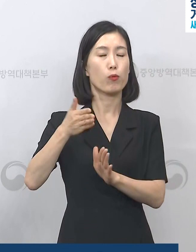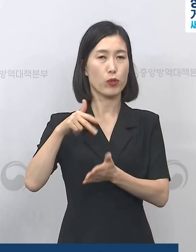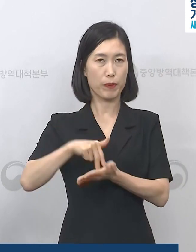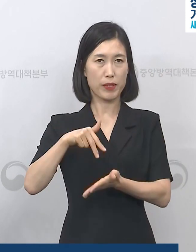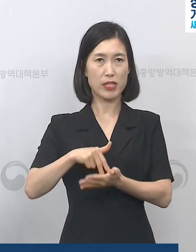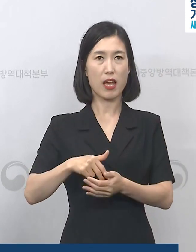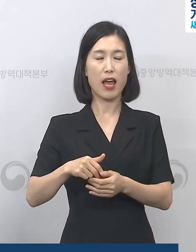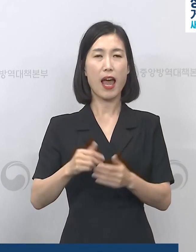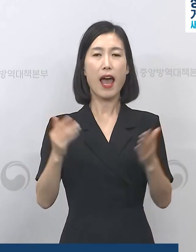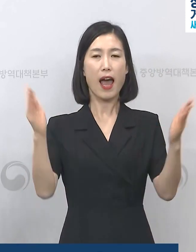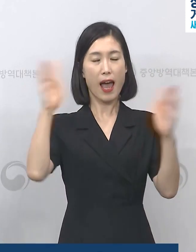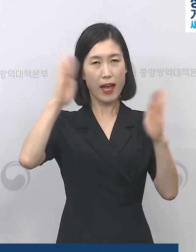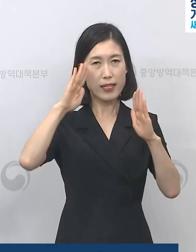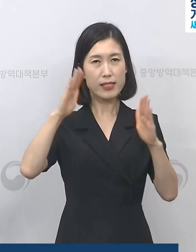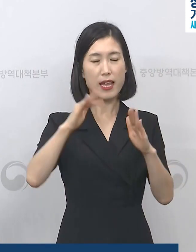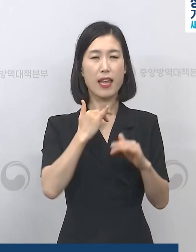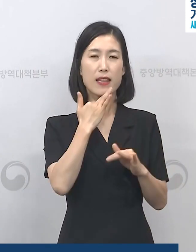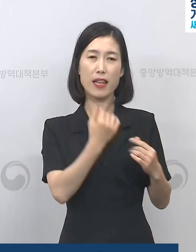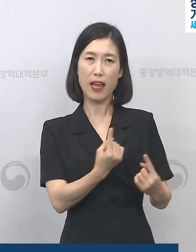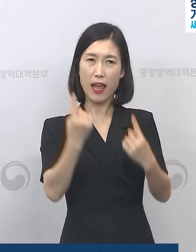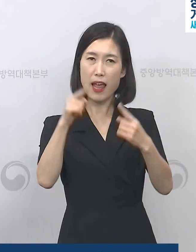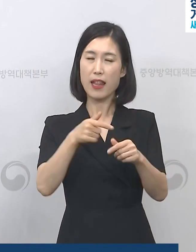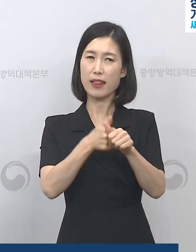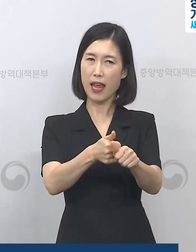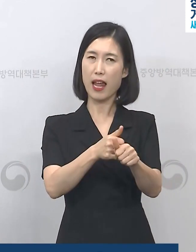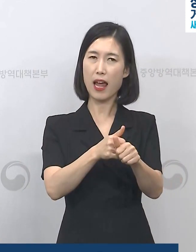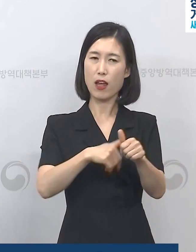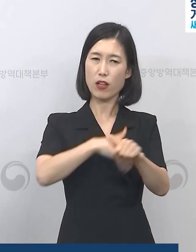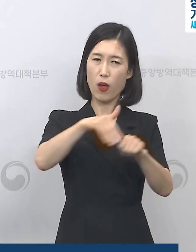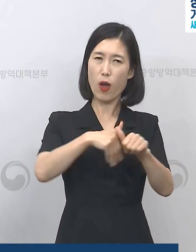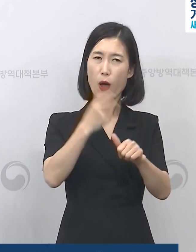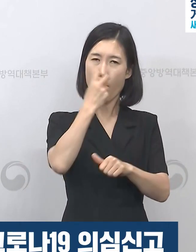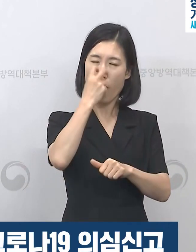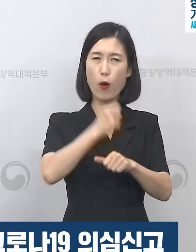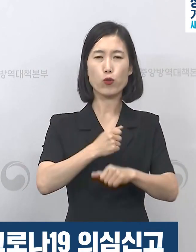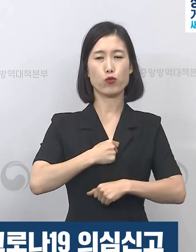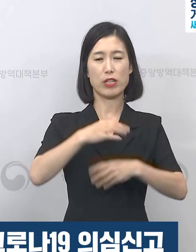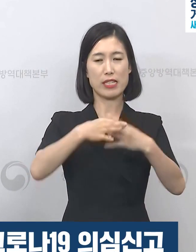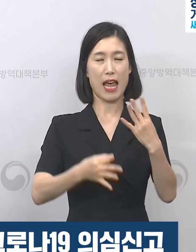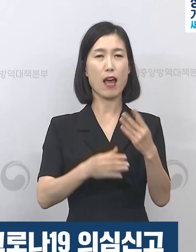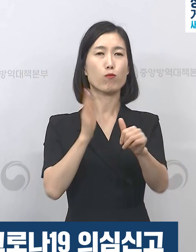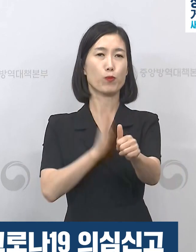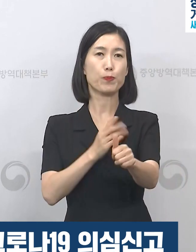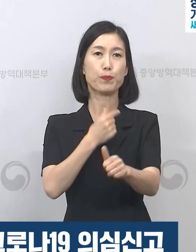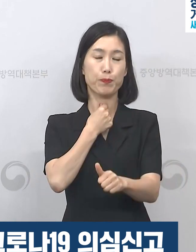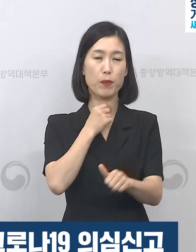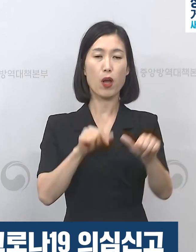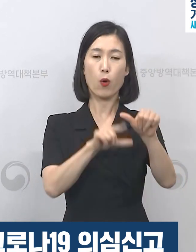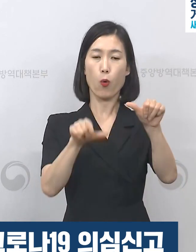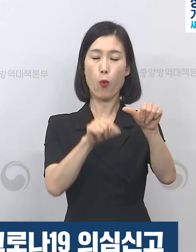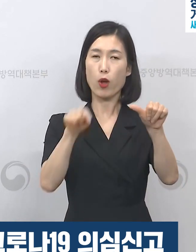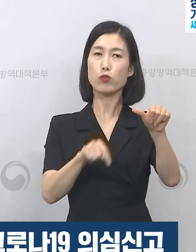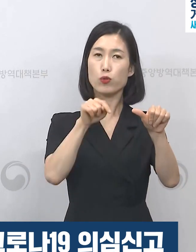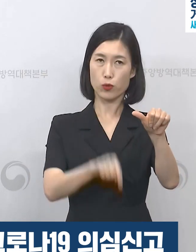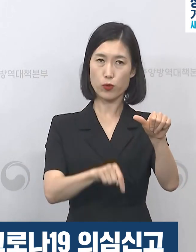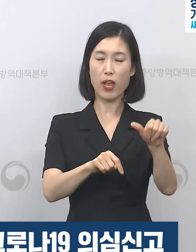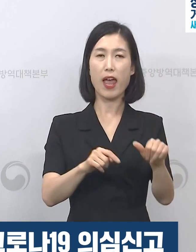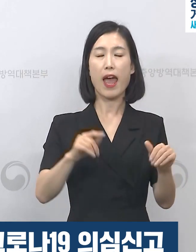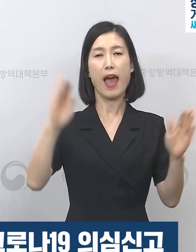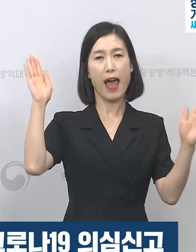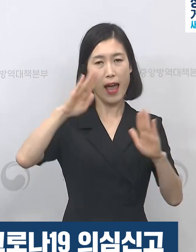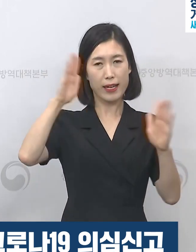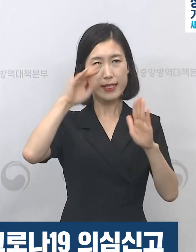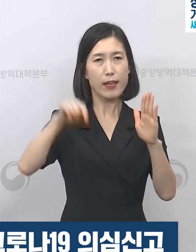중앙방역대책본부는 학년기 확진자 현황을 파악하고 주의사항을 당부드립니다. 5월 중 학년기